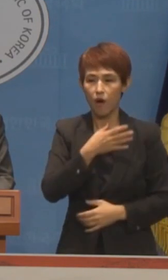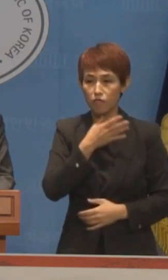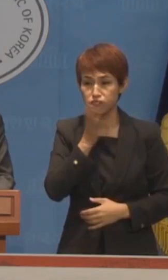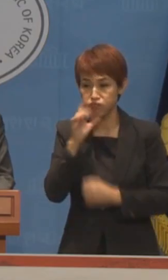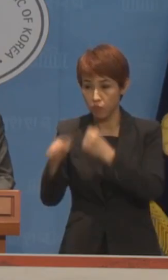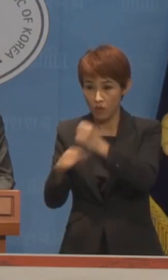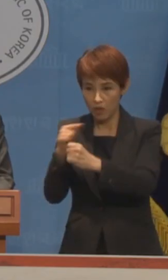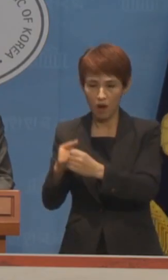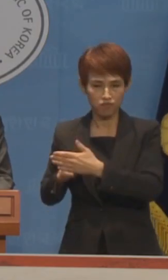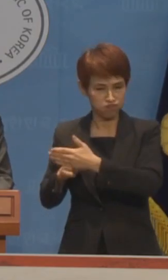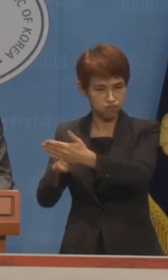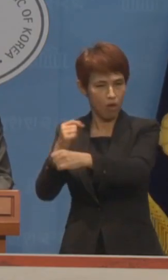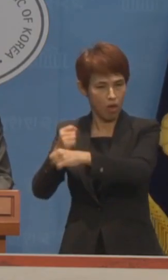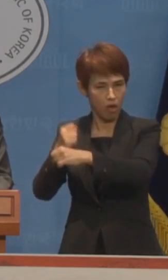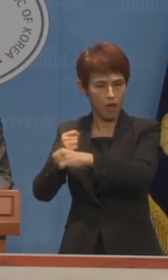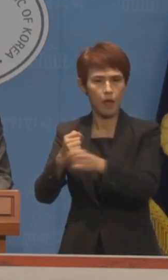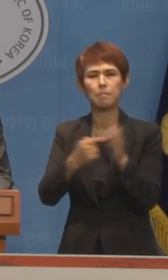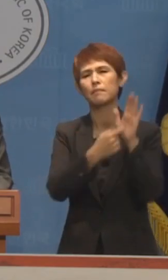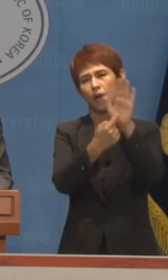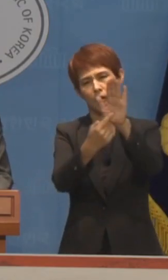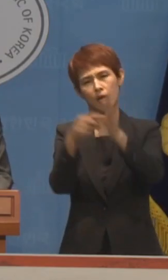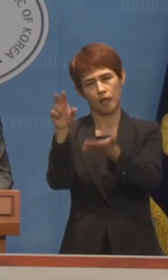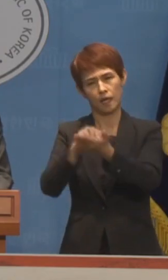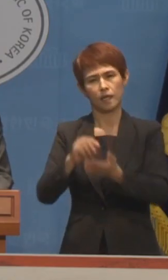운전을 추진하겠다고 밝히고 있습니다.